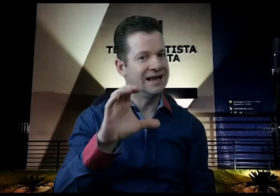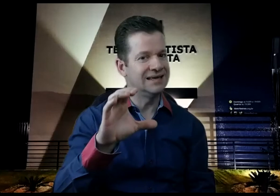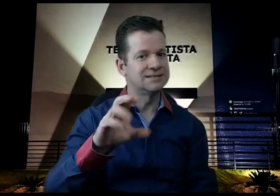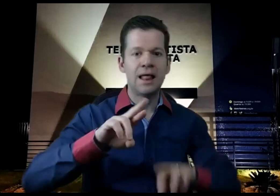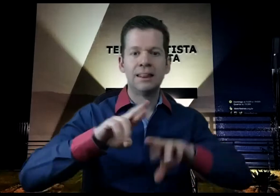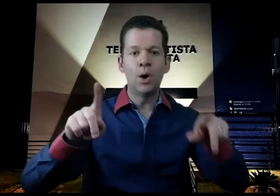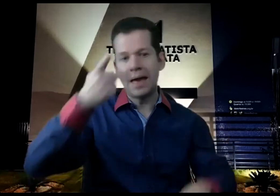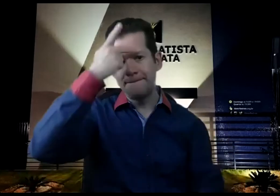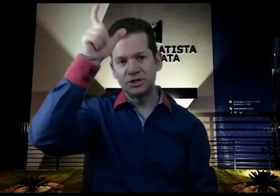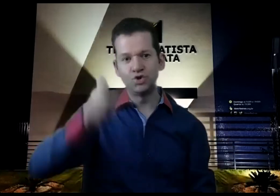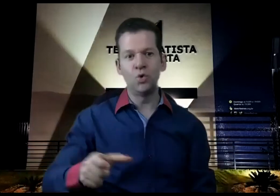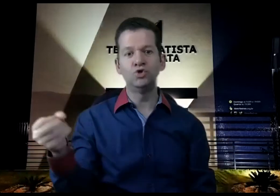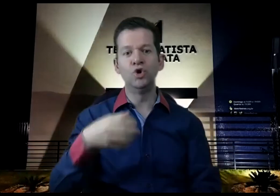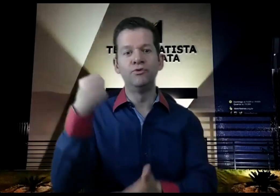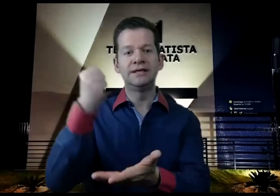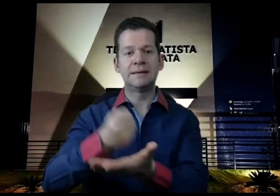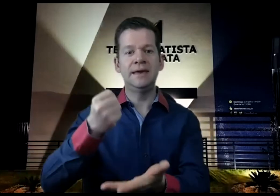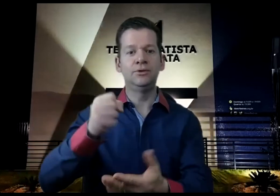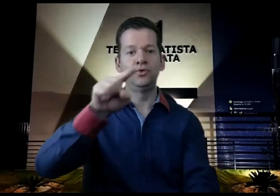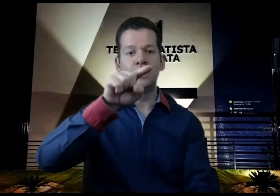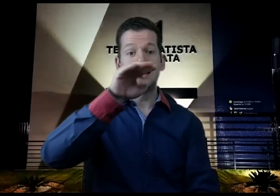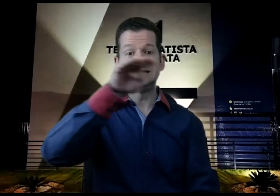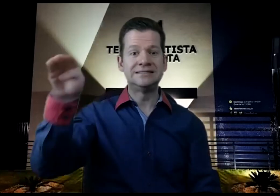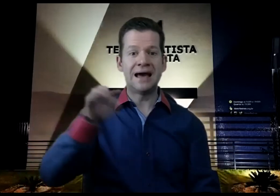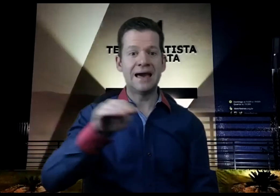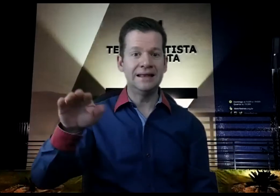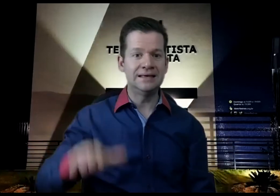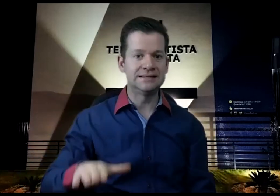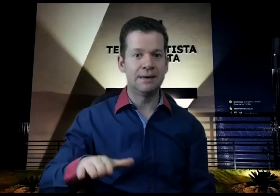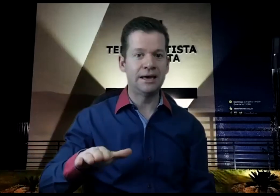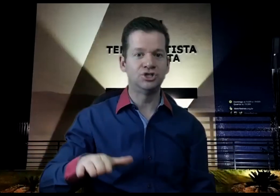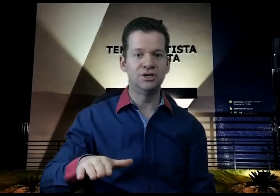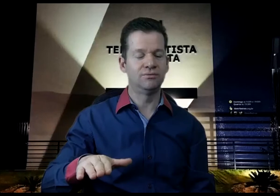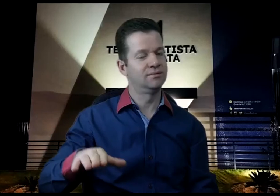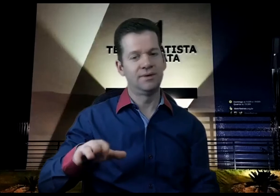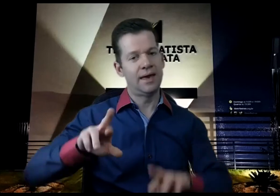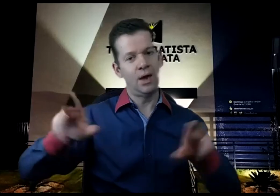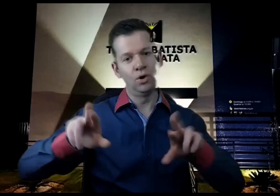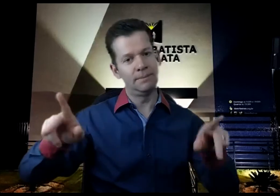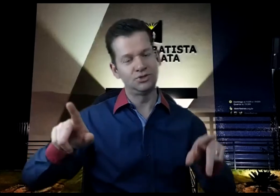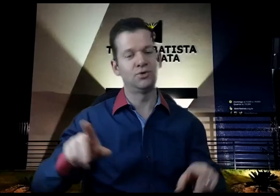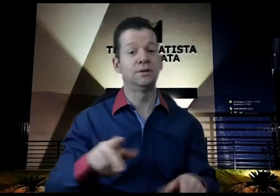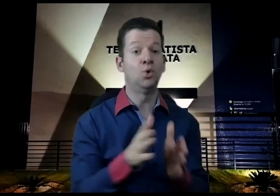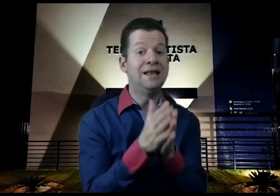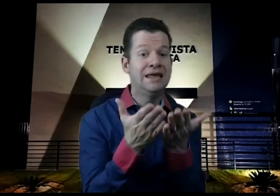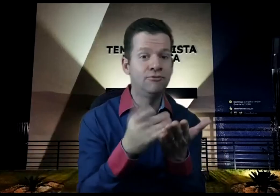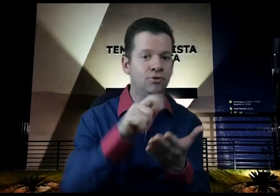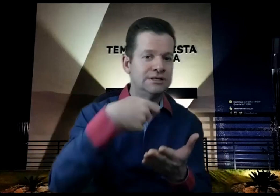Zacarias. Não é a pessoa do Novo Testamento. Zacarias, que é baixinho. É outra pessoa. Então, o livro,